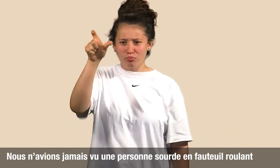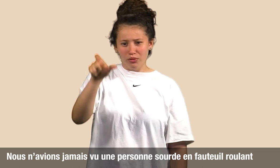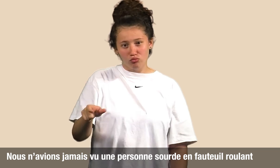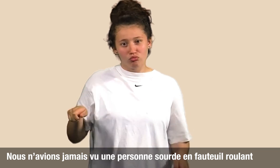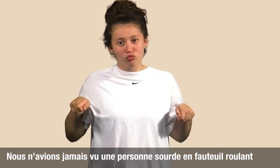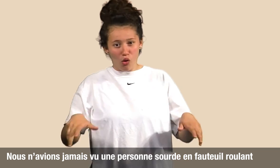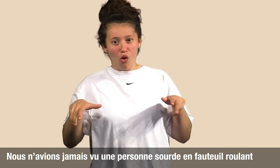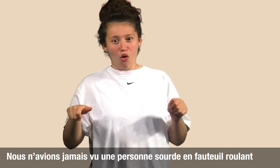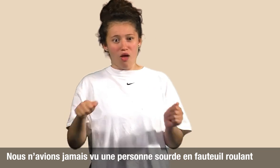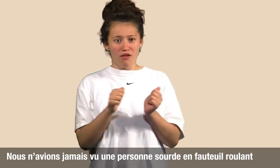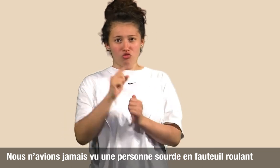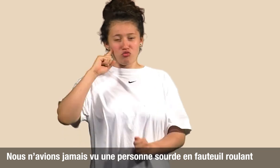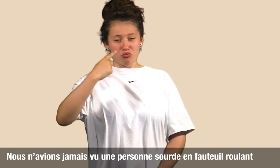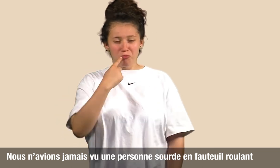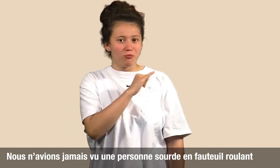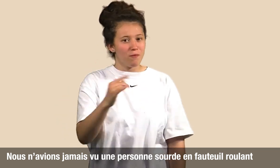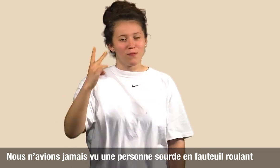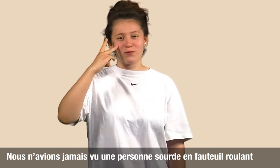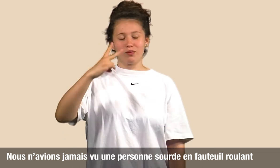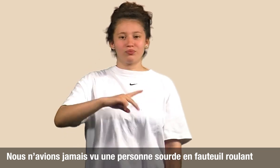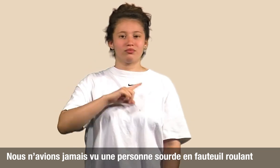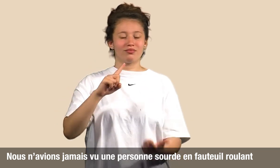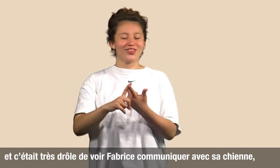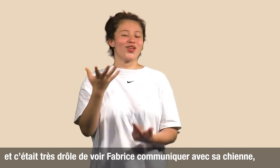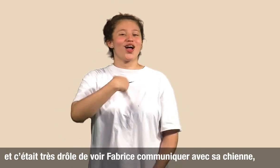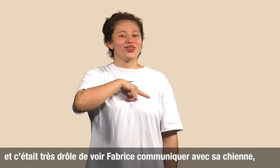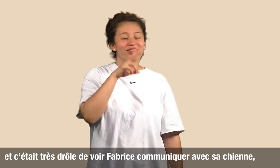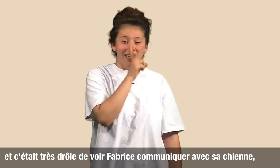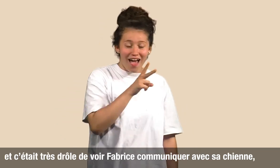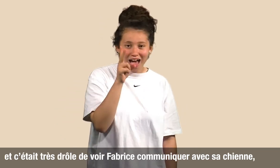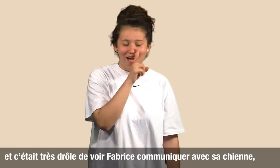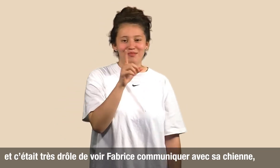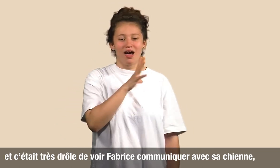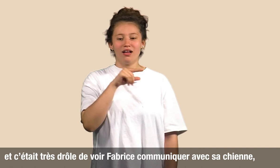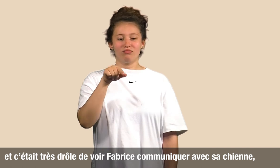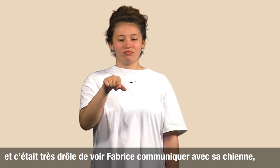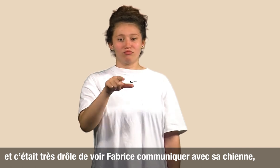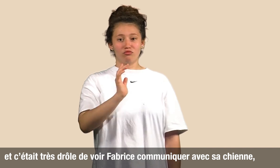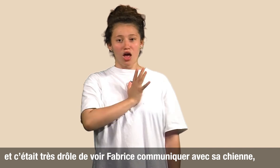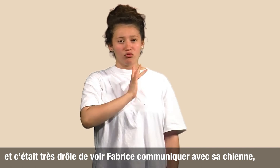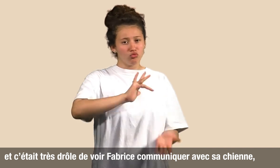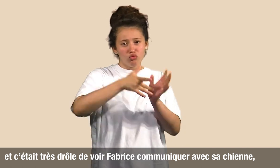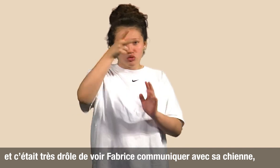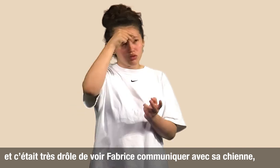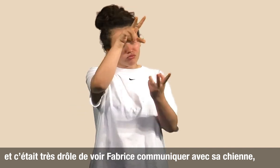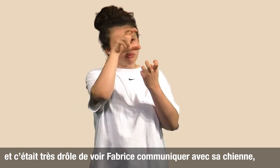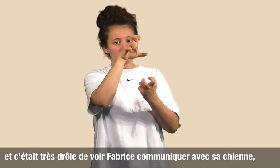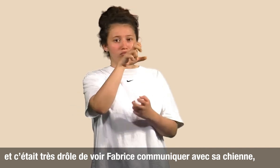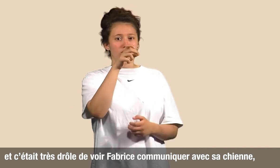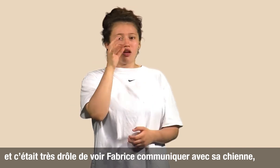Nous n'avions jamais vu une personne sourde en fauteuil roulant. Et puis c'était très drôle de voir Fabrice communiquer